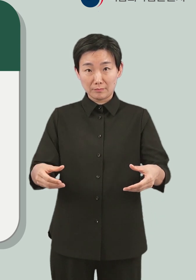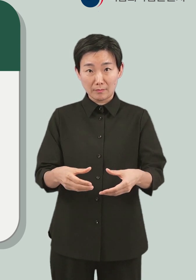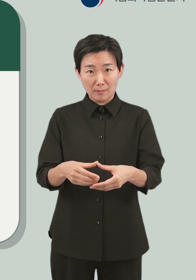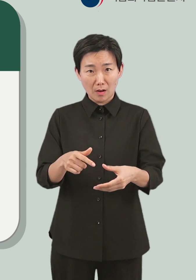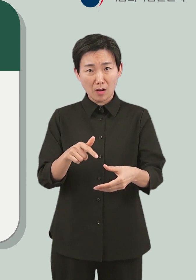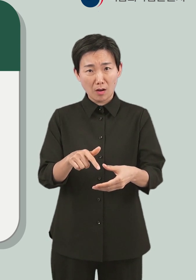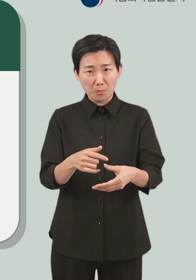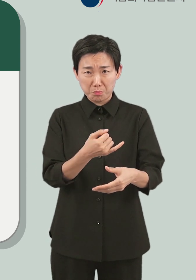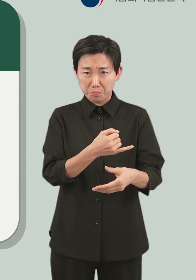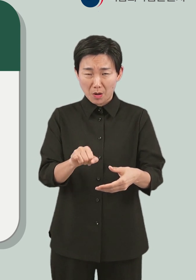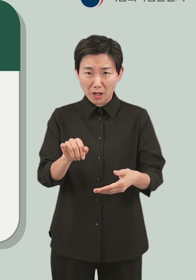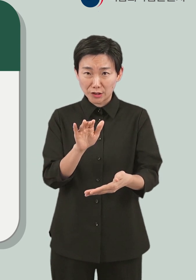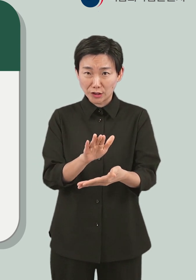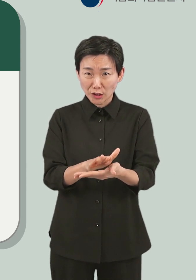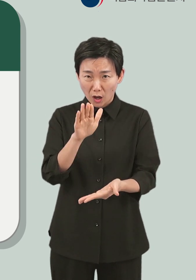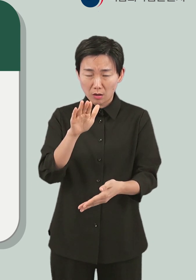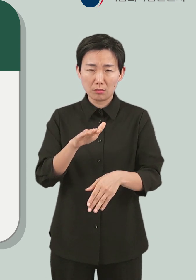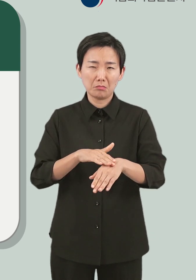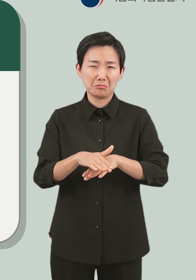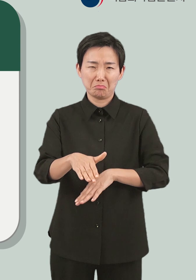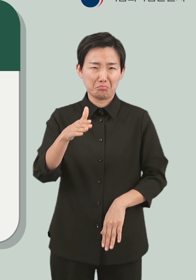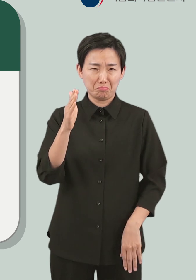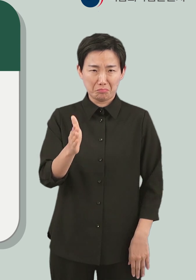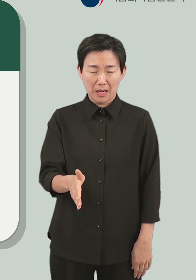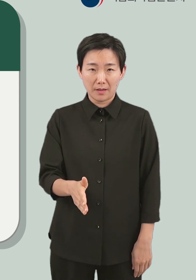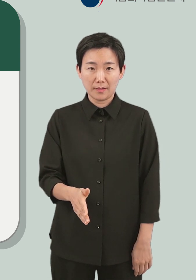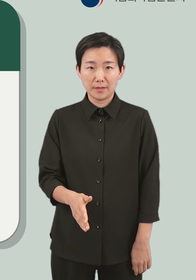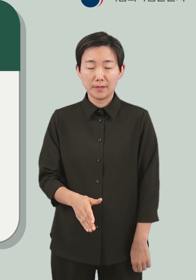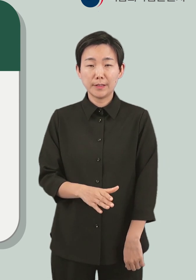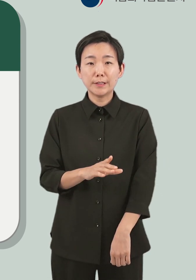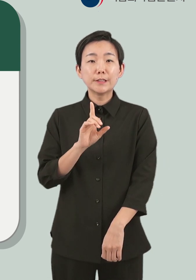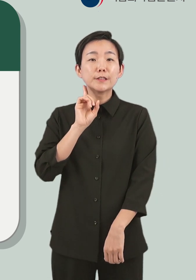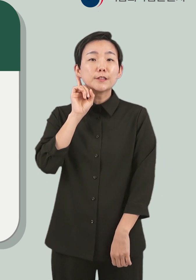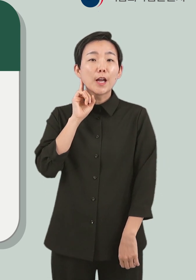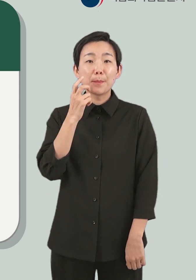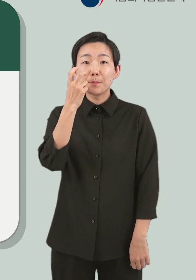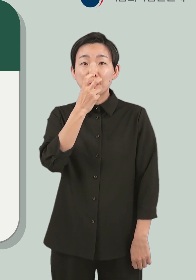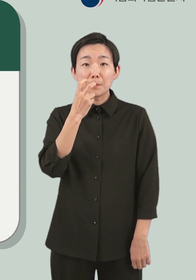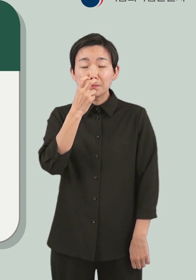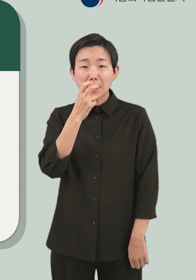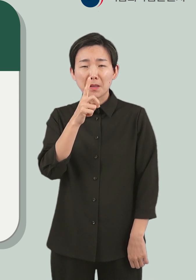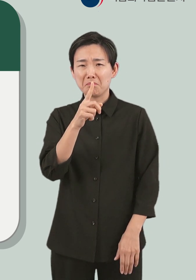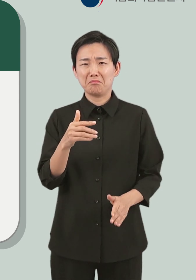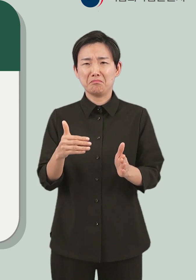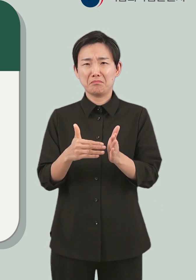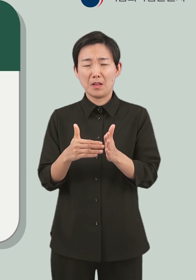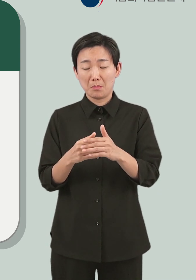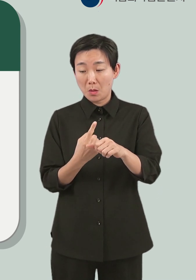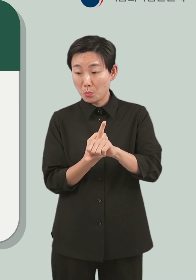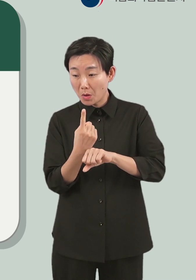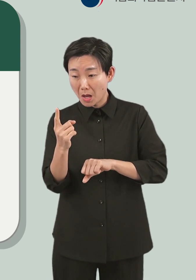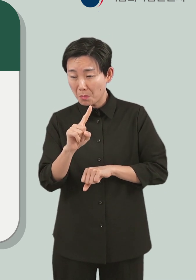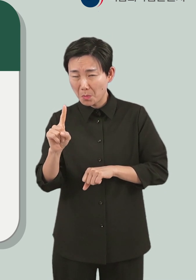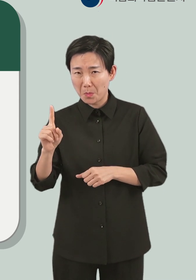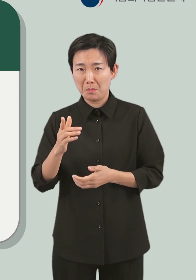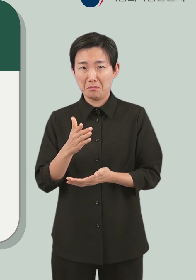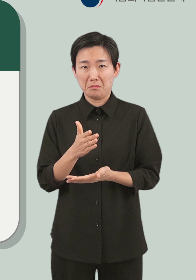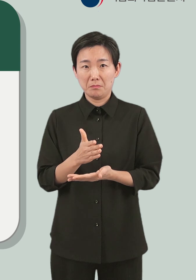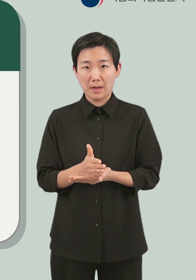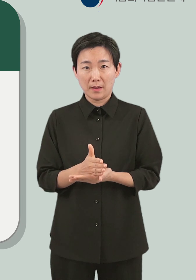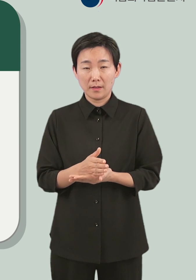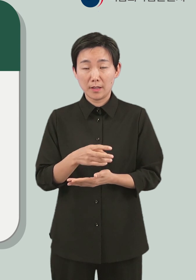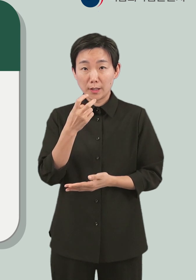풉니다. 모니터가 오작동에 뜨거워지면 만지지 않습니다. 혈압 측정 이외에 목적으로 사용하지